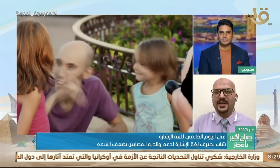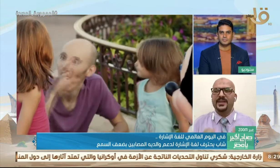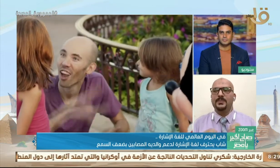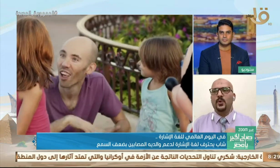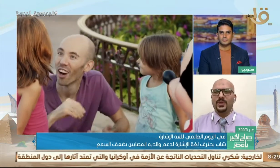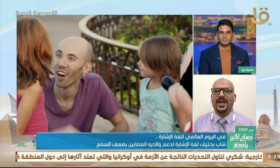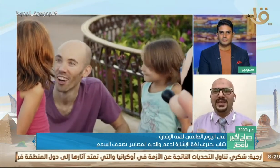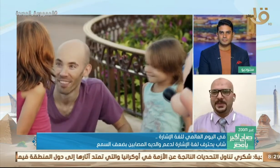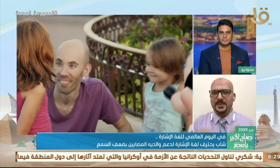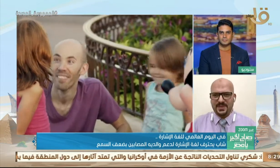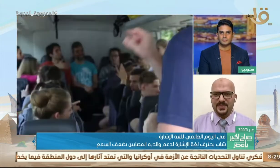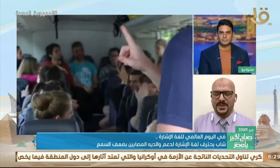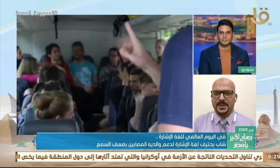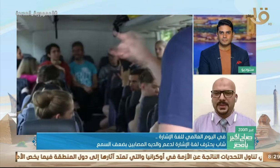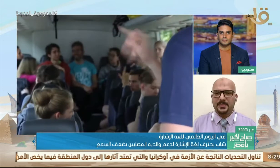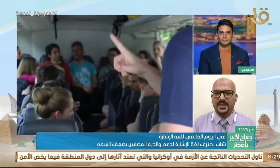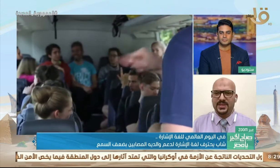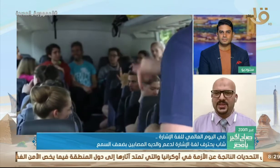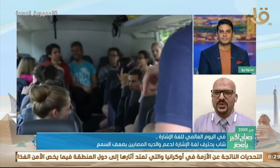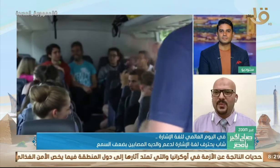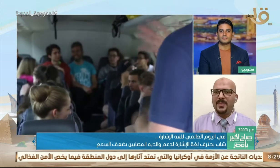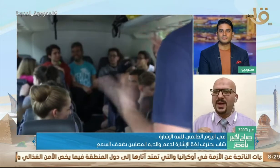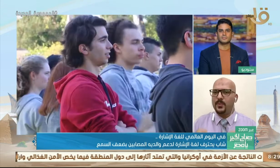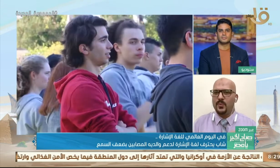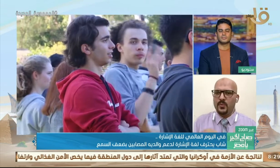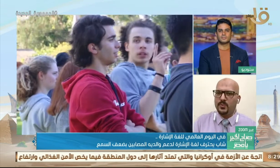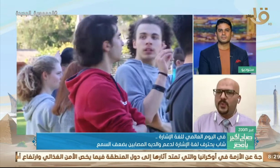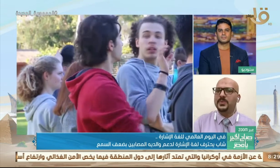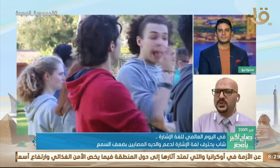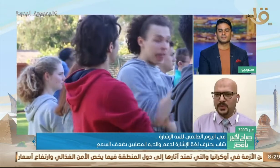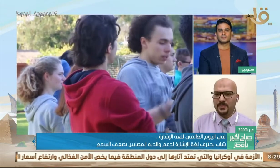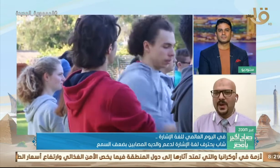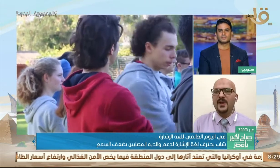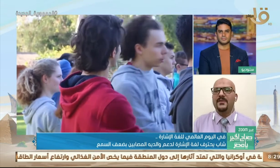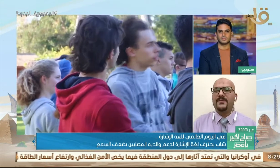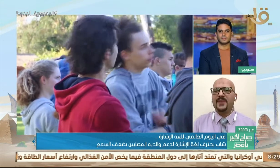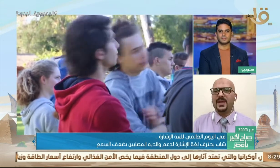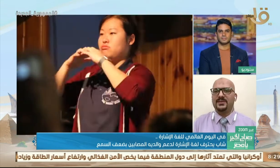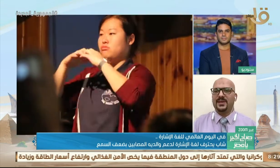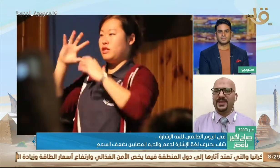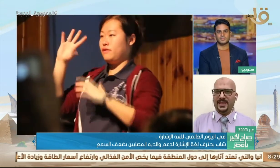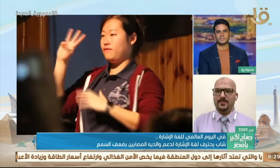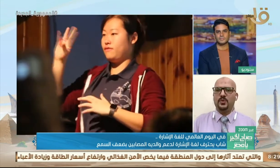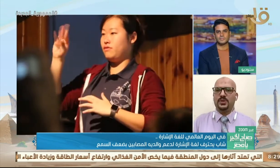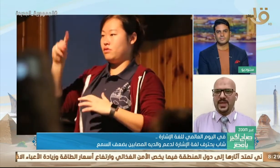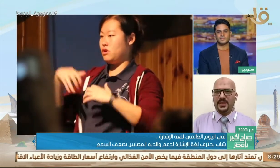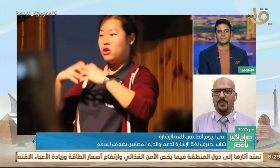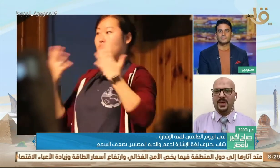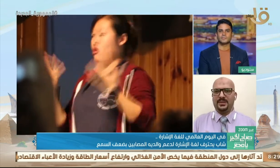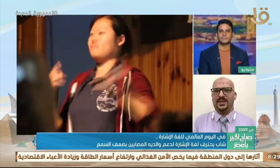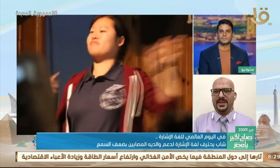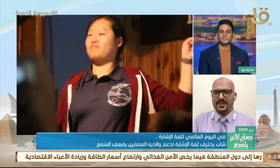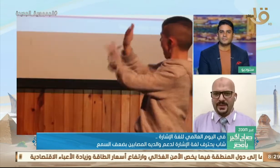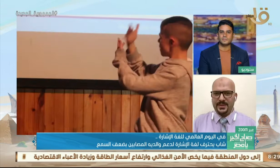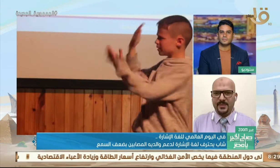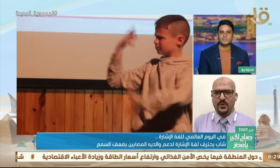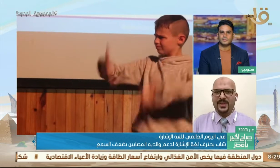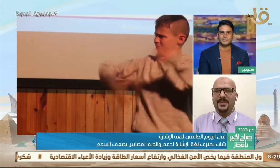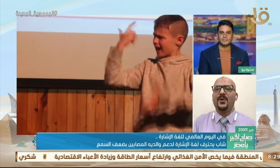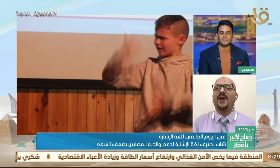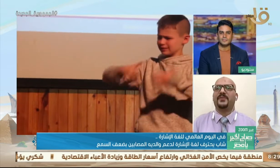المهارات اللي موجودة عندي بالظبط، بحيث إن هم أبوهم وأمهم من الصم، فطالعين يعني هم